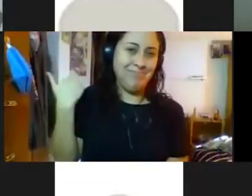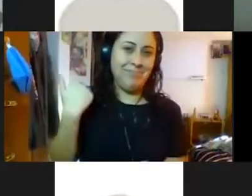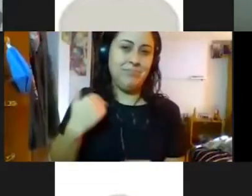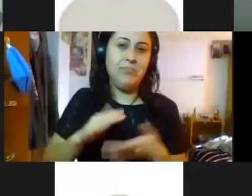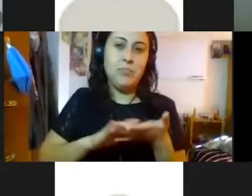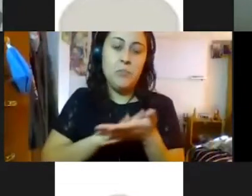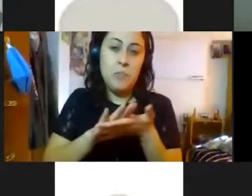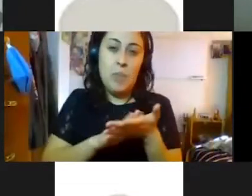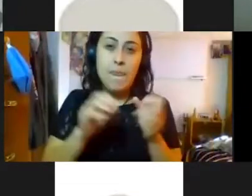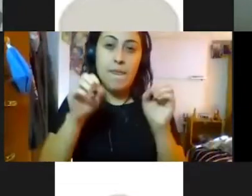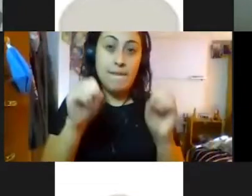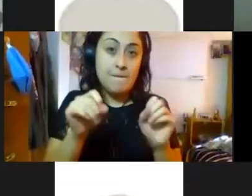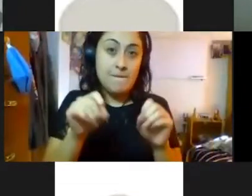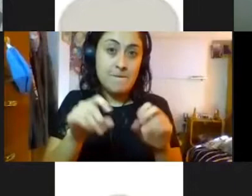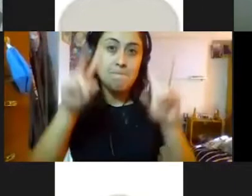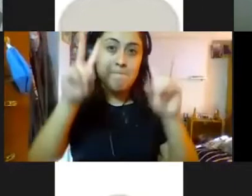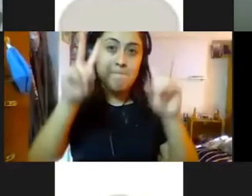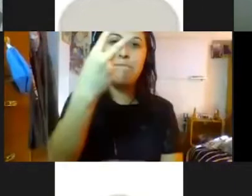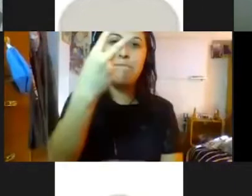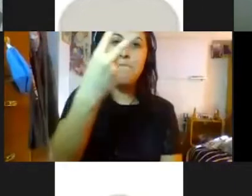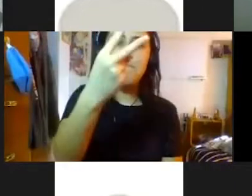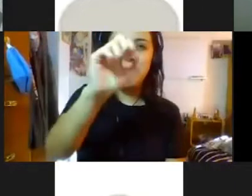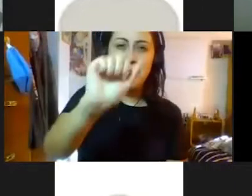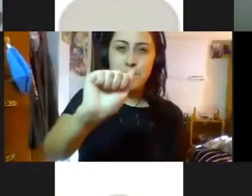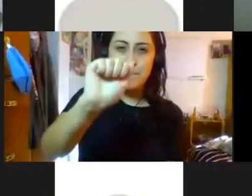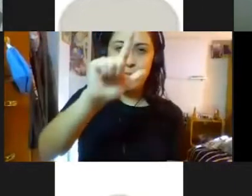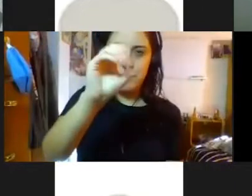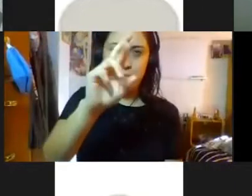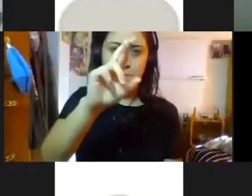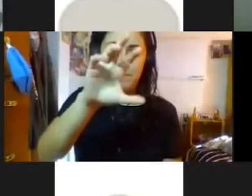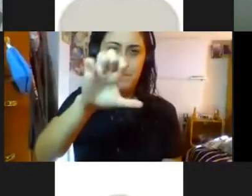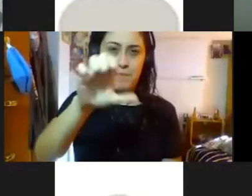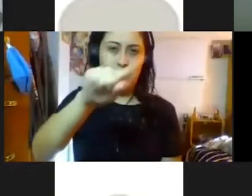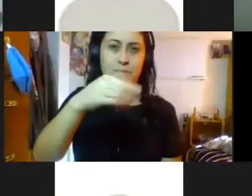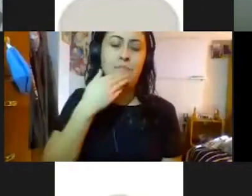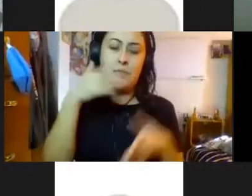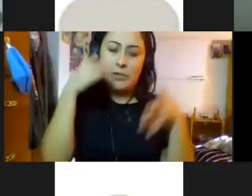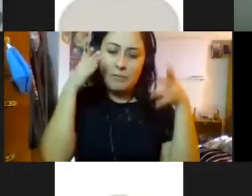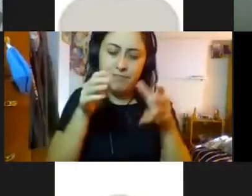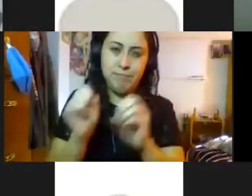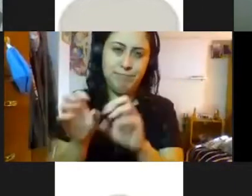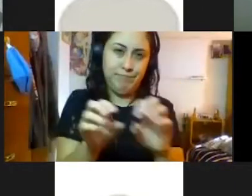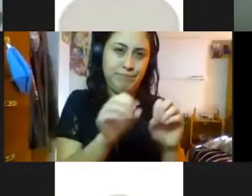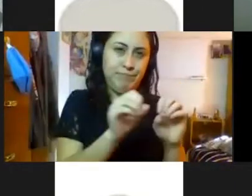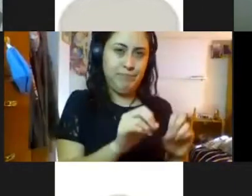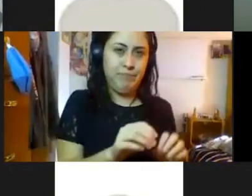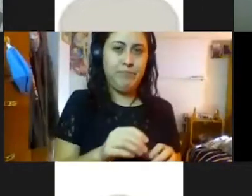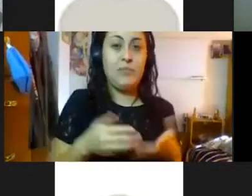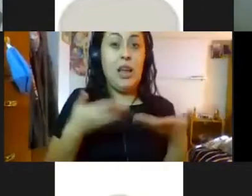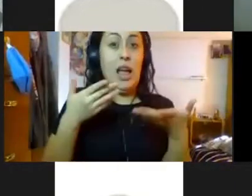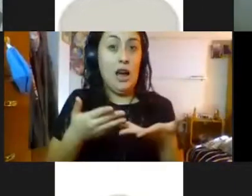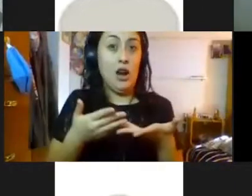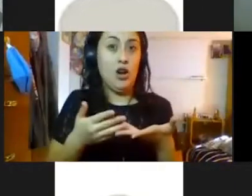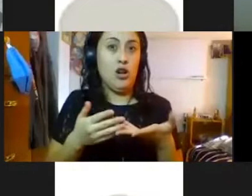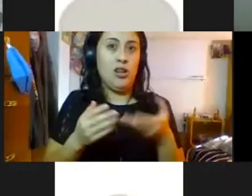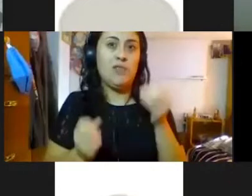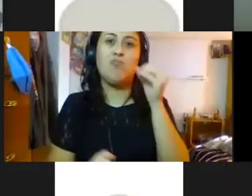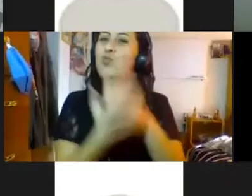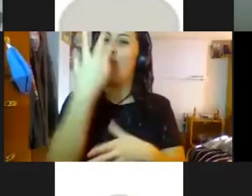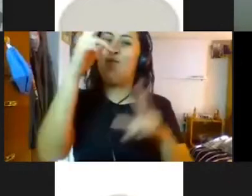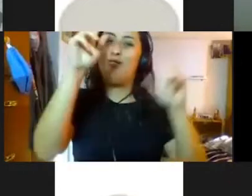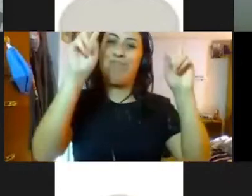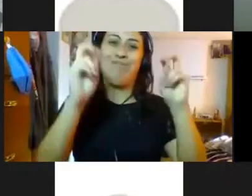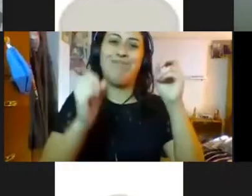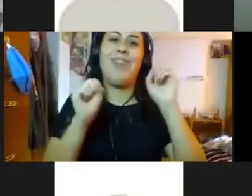basada en valores, y eso se ha ido ampliando ahora con el conocimiento de la educación emocional.